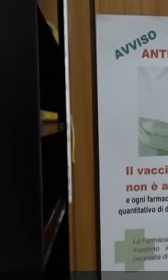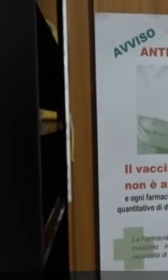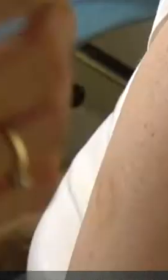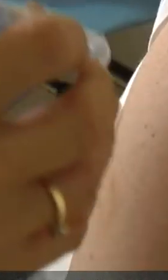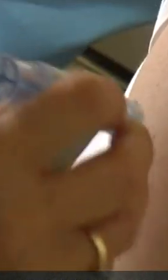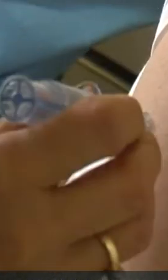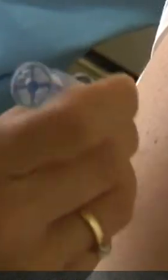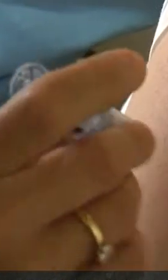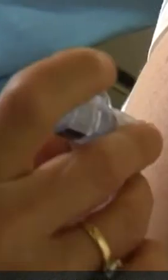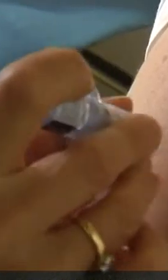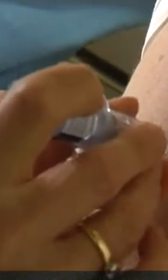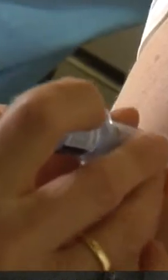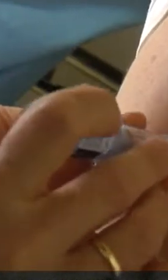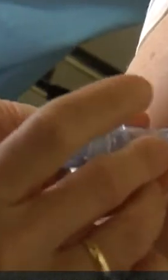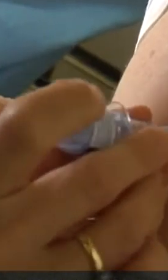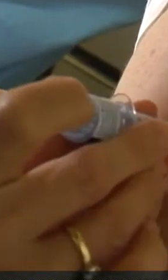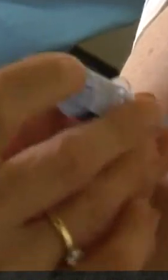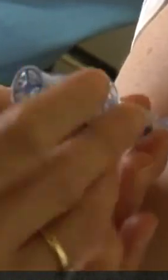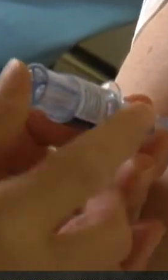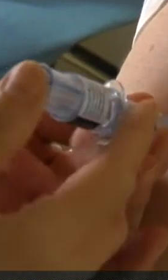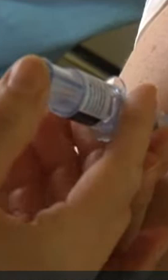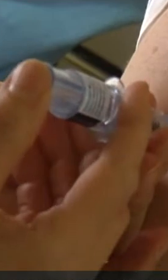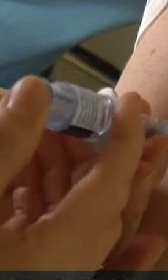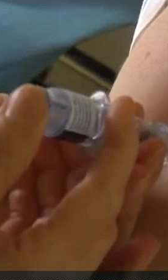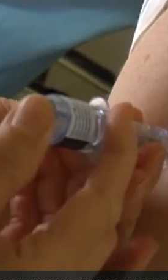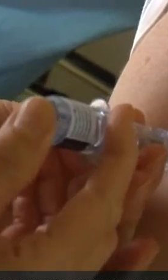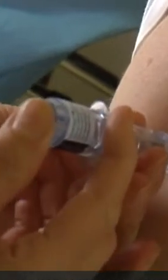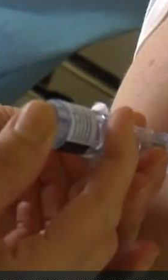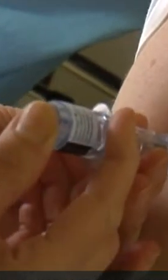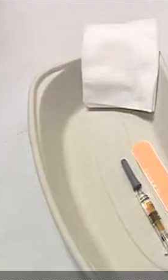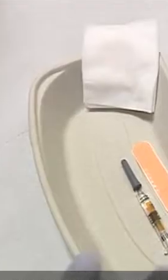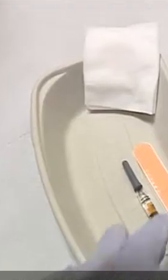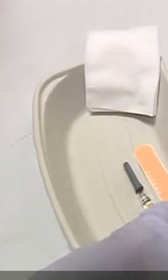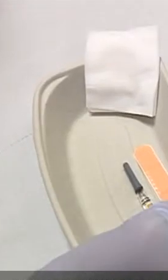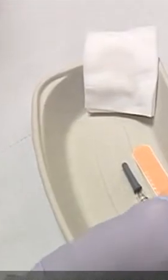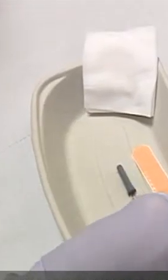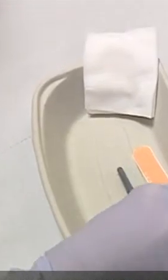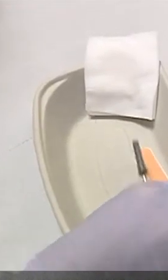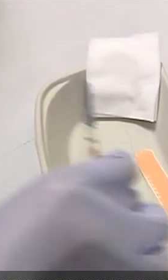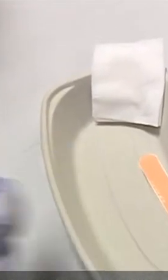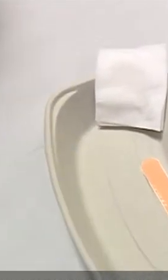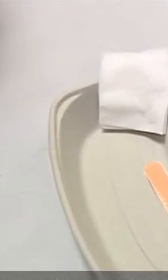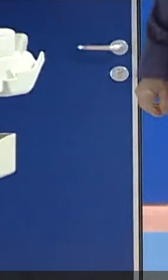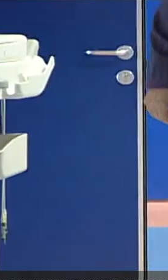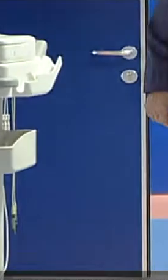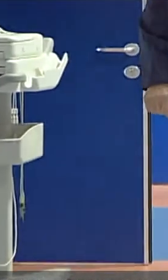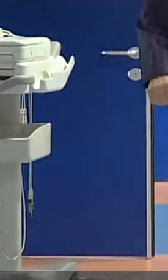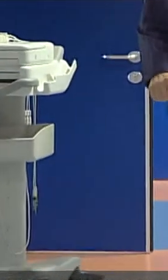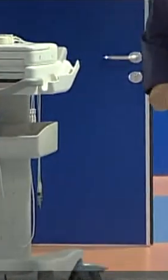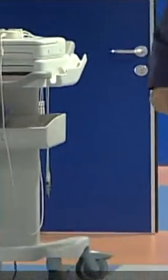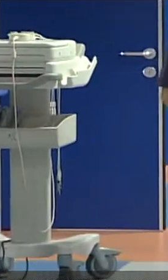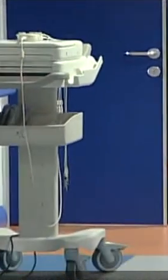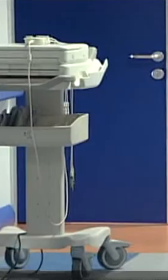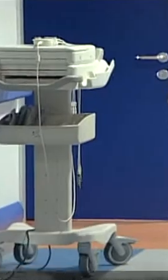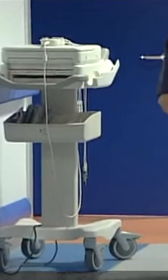il ministero individua fasce d'età e di categorie a rischio cui deve essere riservata priorità e vaccinazione gratuita quest'anno peraltro una